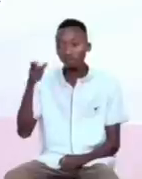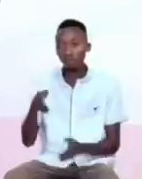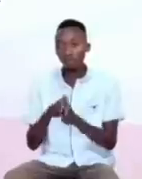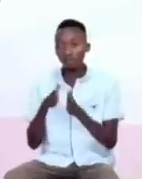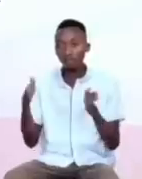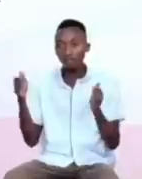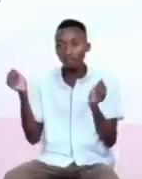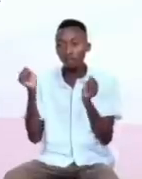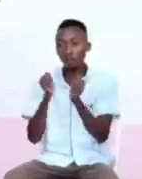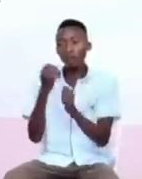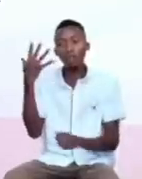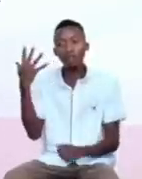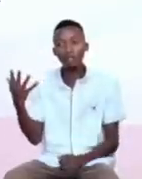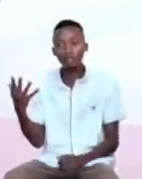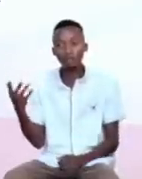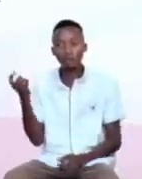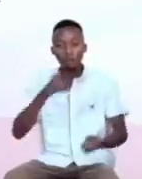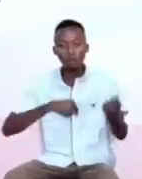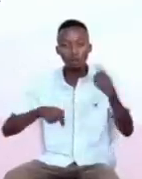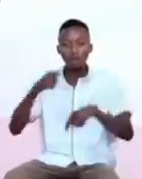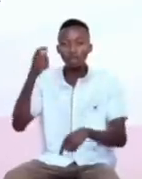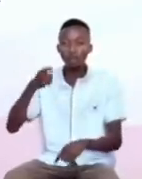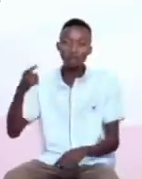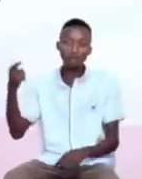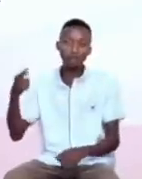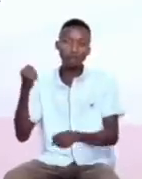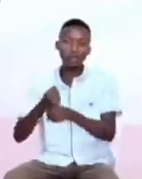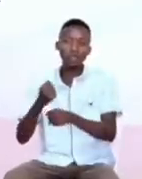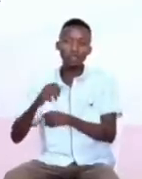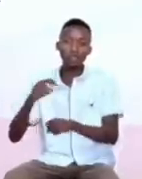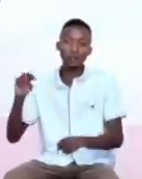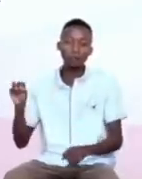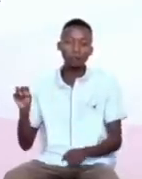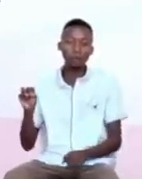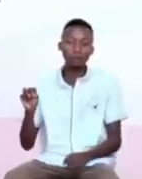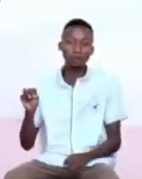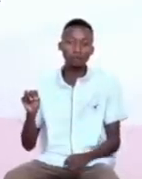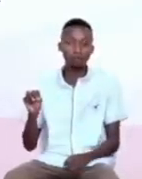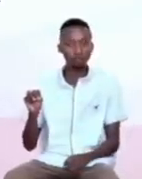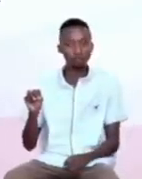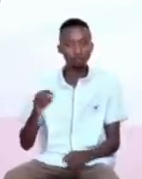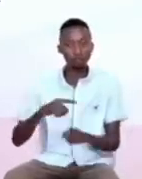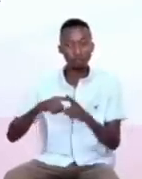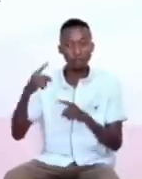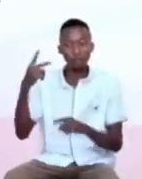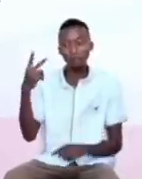nafasi 15, wamekuja kuomba kazi watu 200.